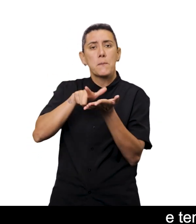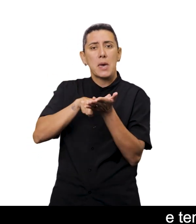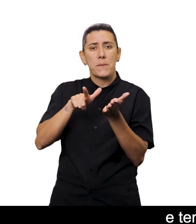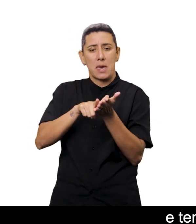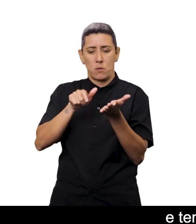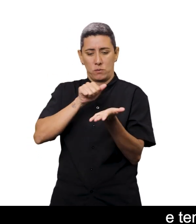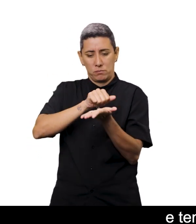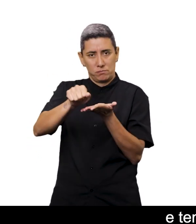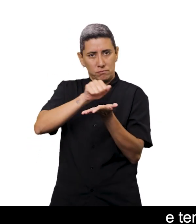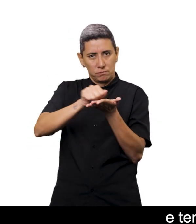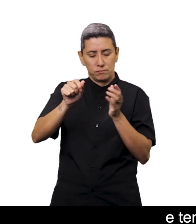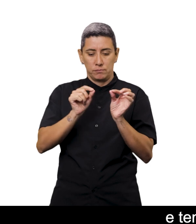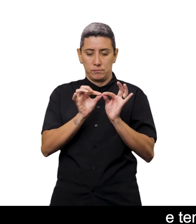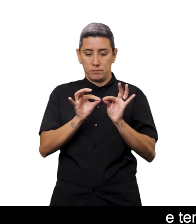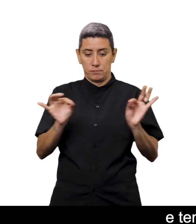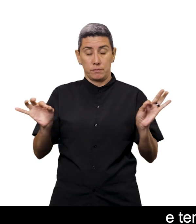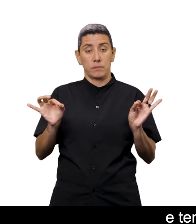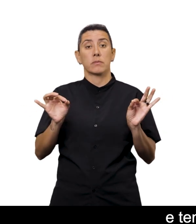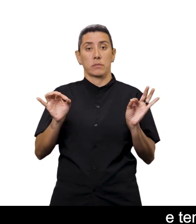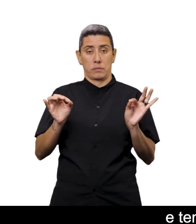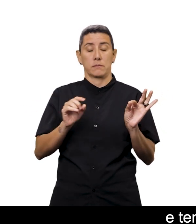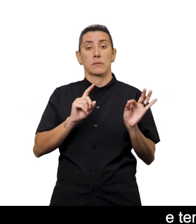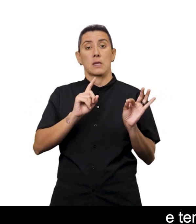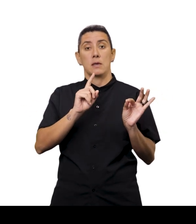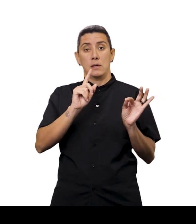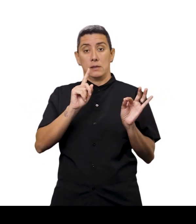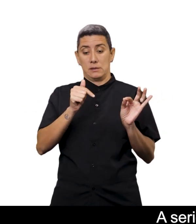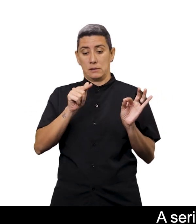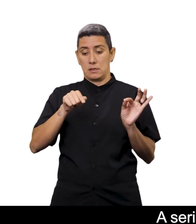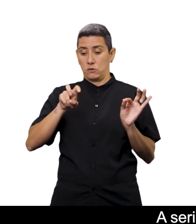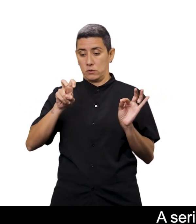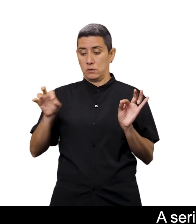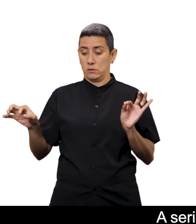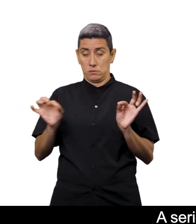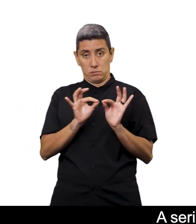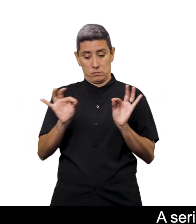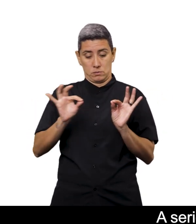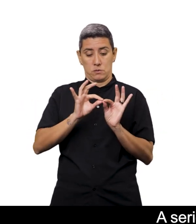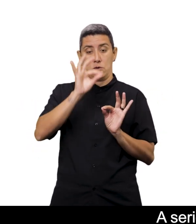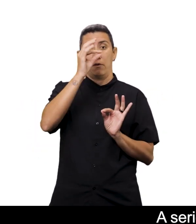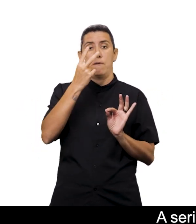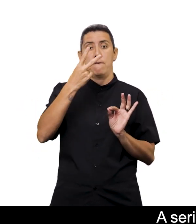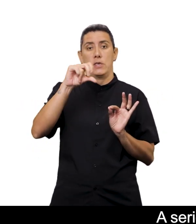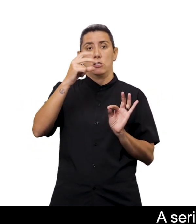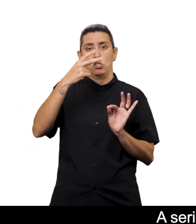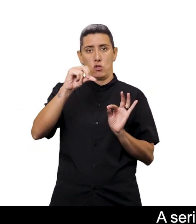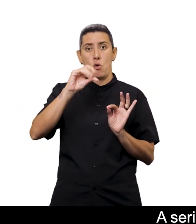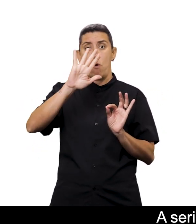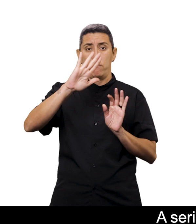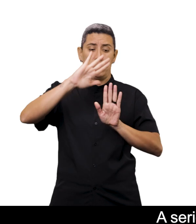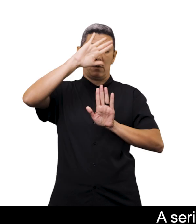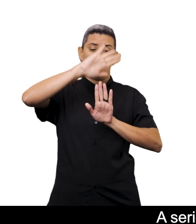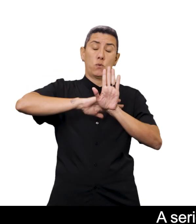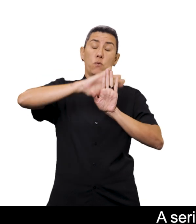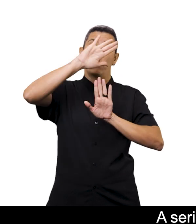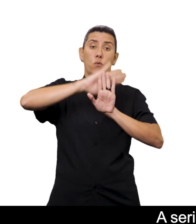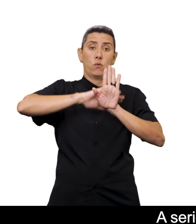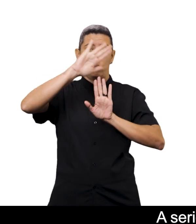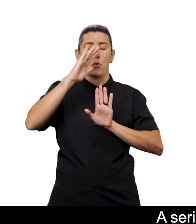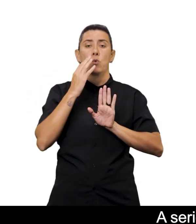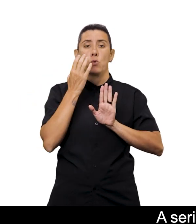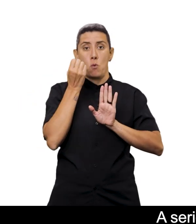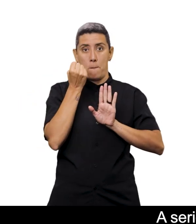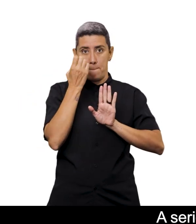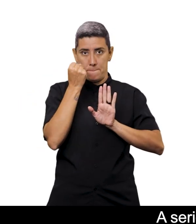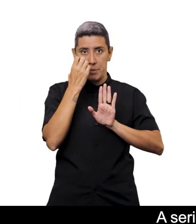de altura por 17,5 de largura. A serigrafia tem um fundo branco com a frase Construct